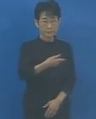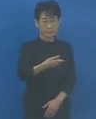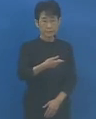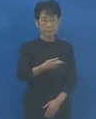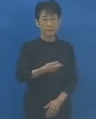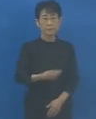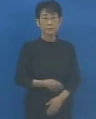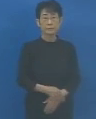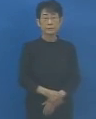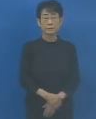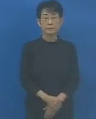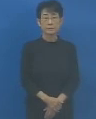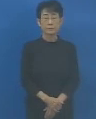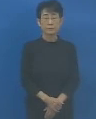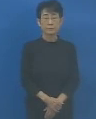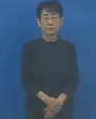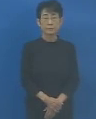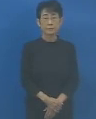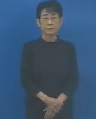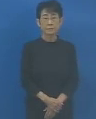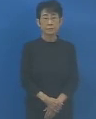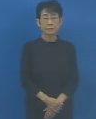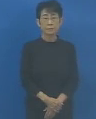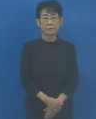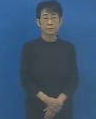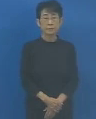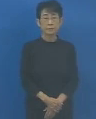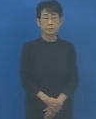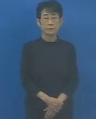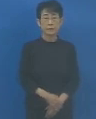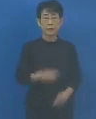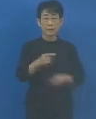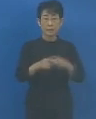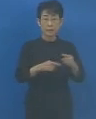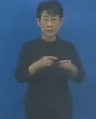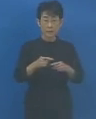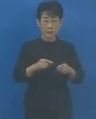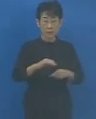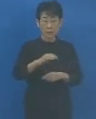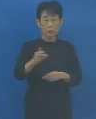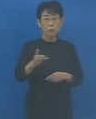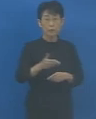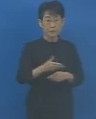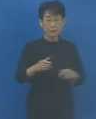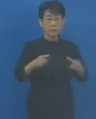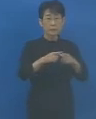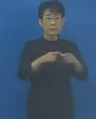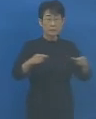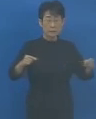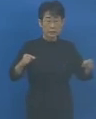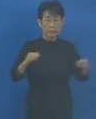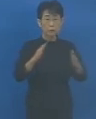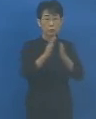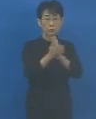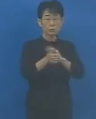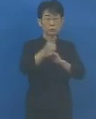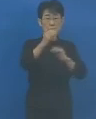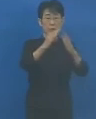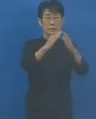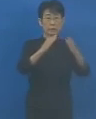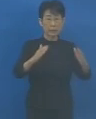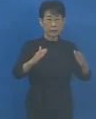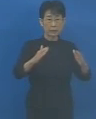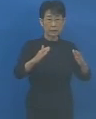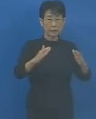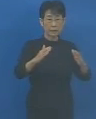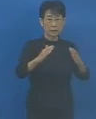すみません、また時事通信の竹原です。すみません、話戻ってしまうんですが、全国知事会の今の会長選、まあ、